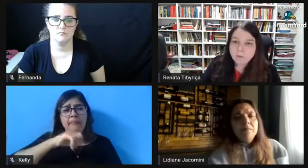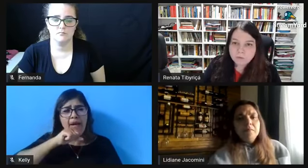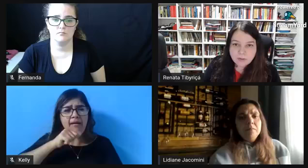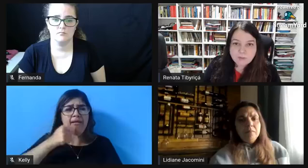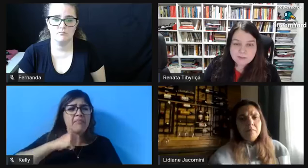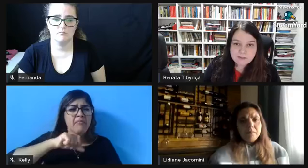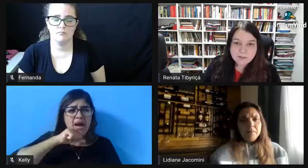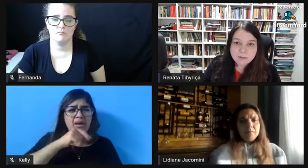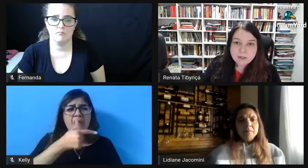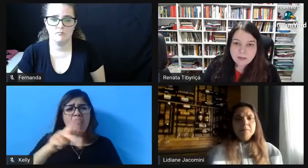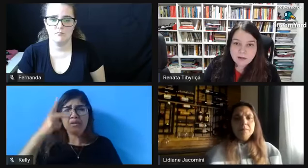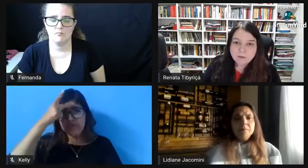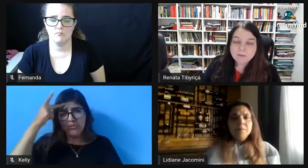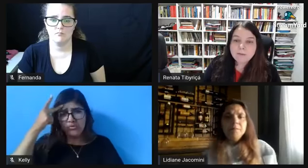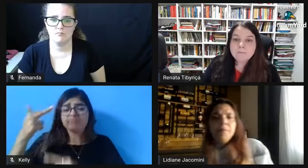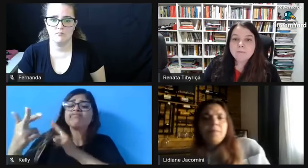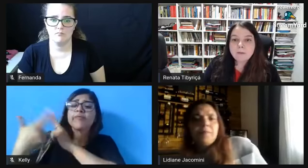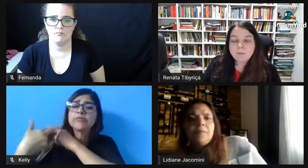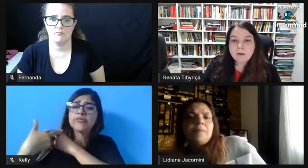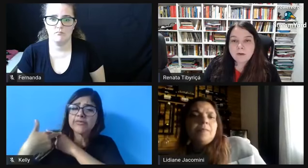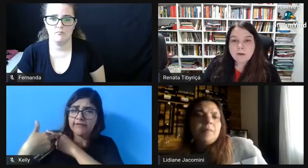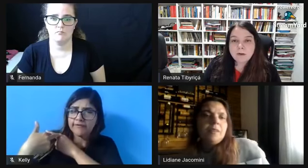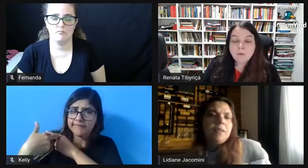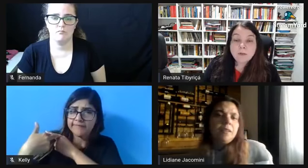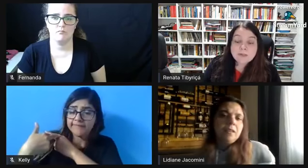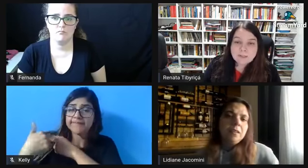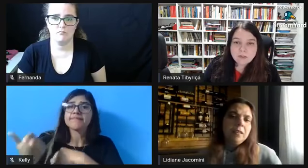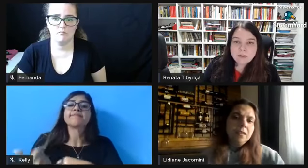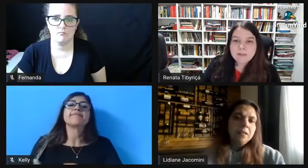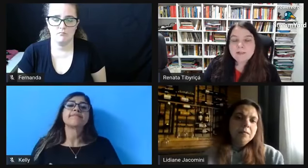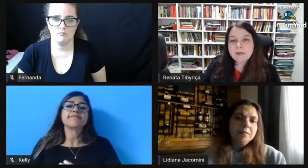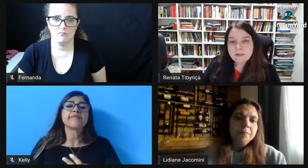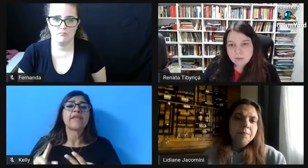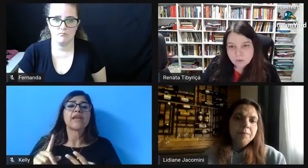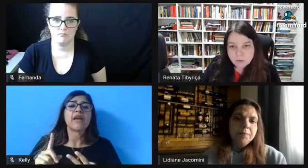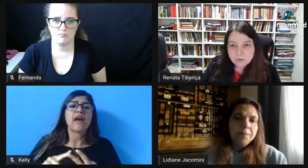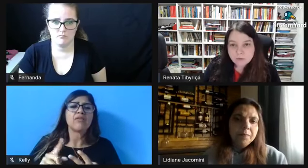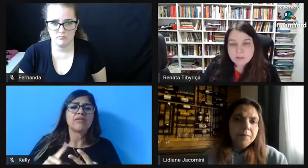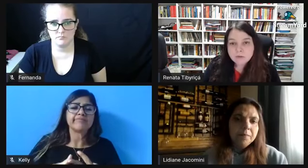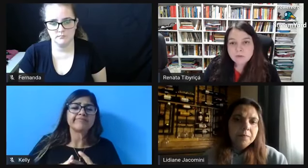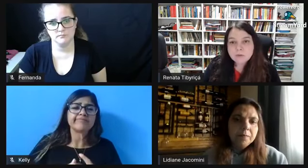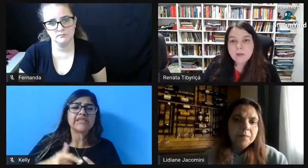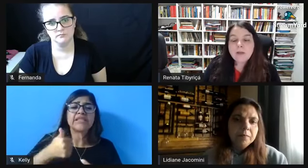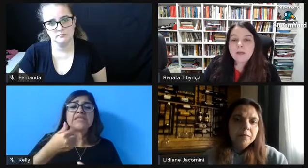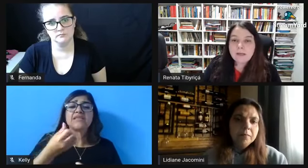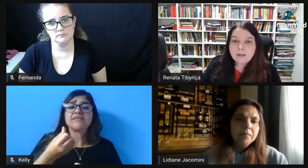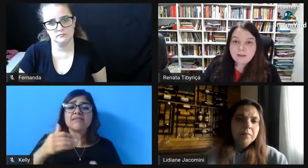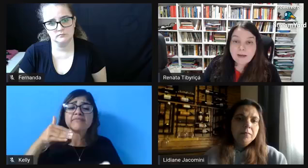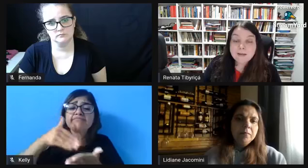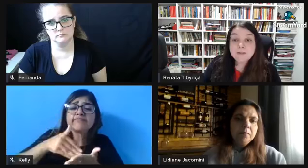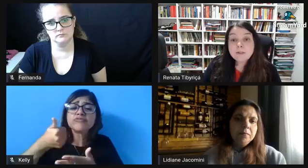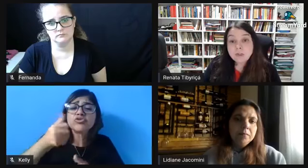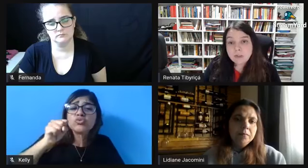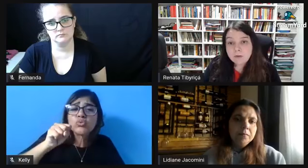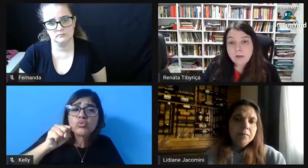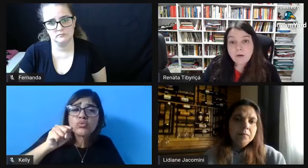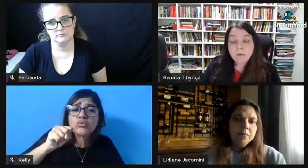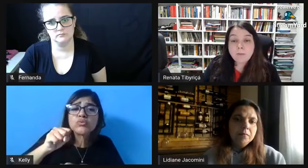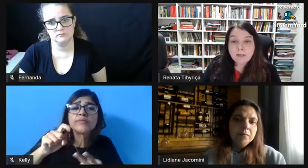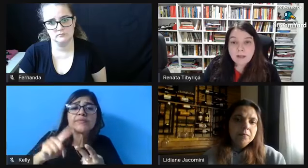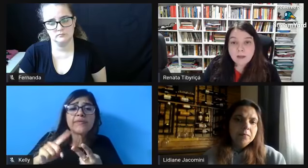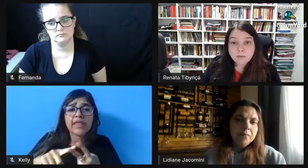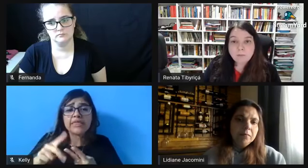por algum outro representante legal. Um adolescente de 16 a 18 anos, ele é assistido,